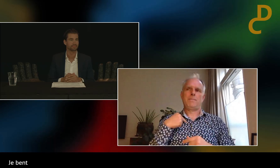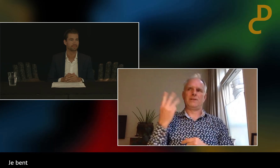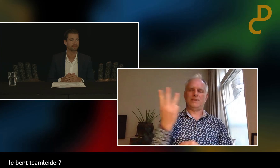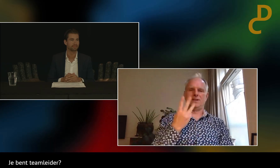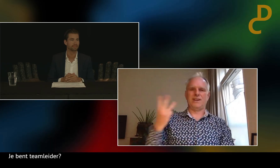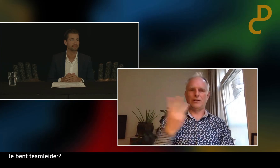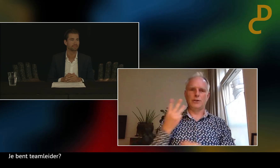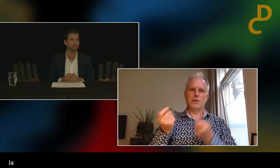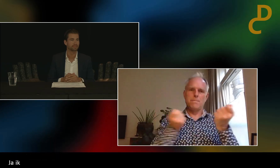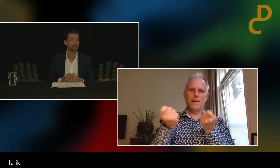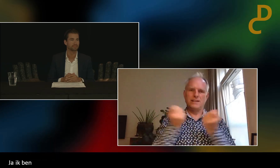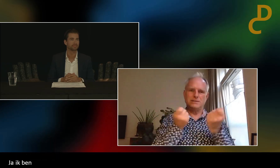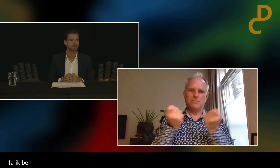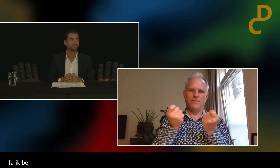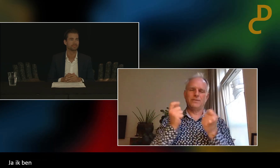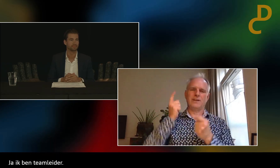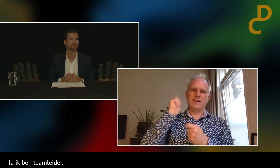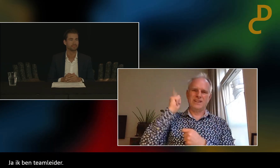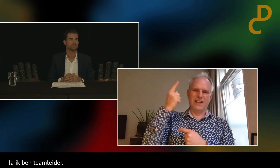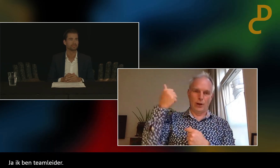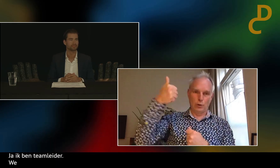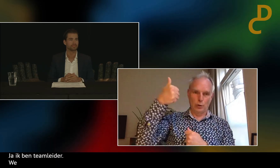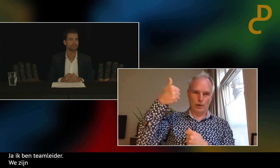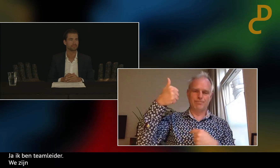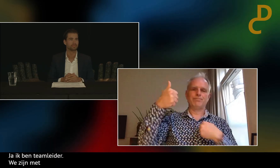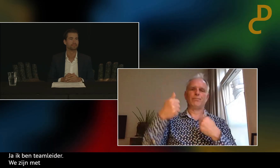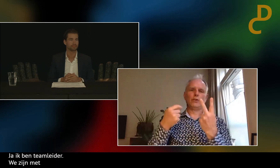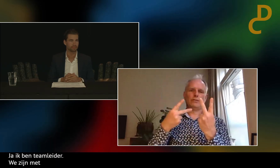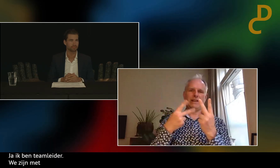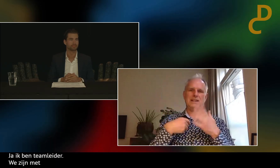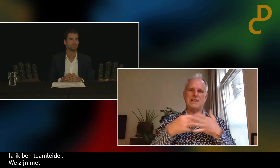teamleider. We zijn met z'n drieën, zijn er managers.